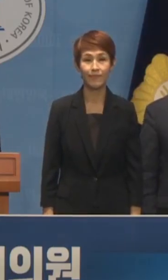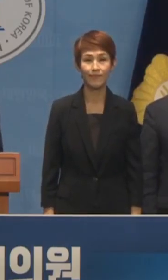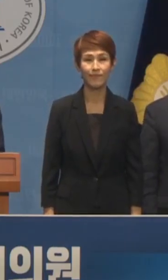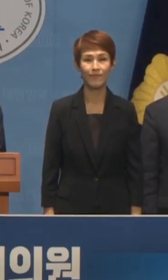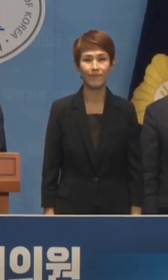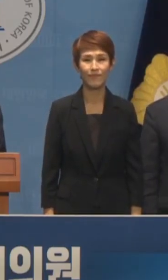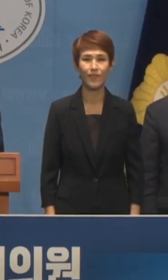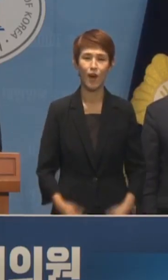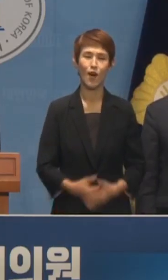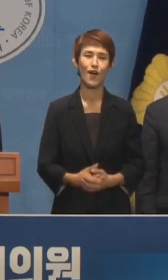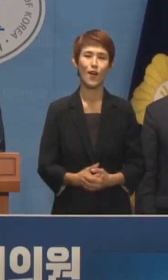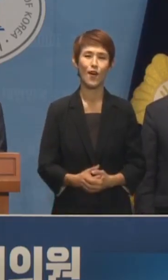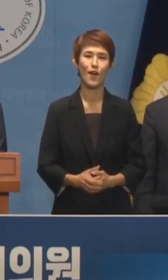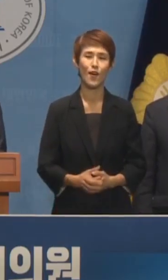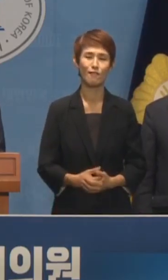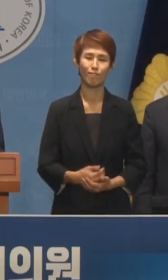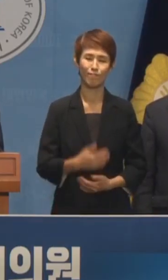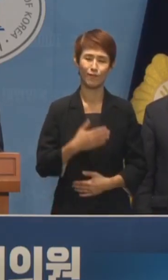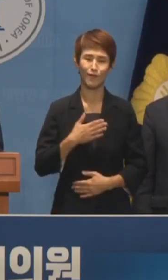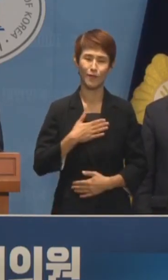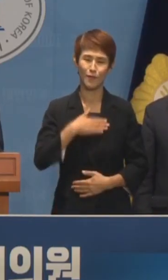아주 듬직합니다.